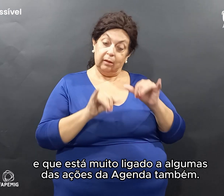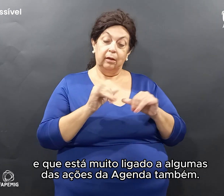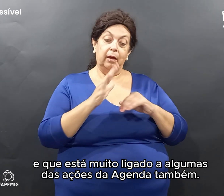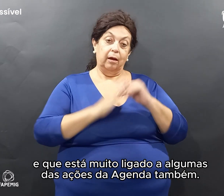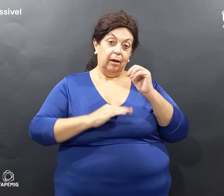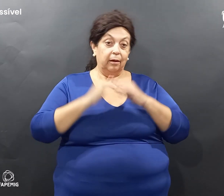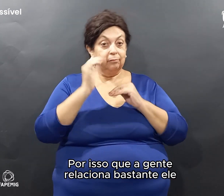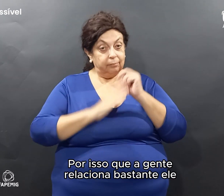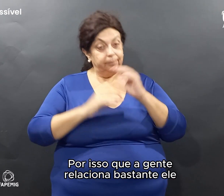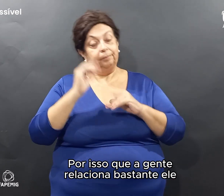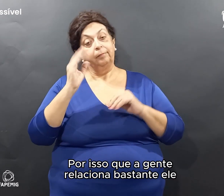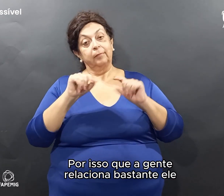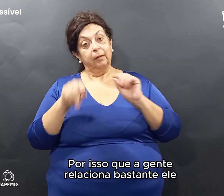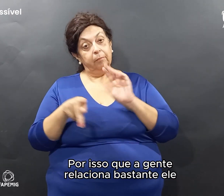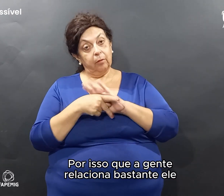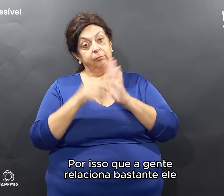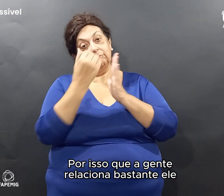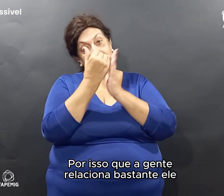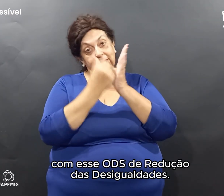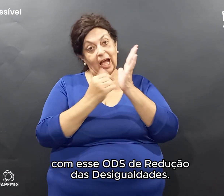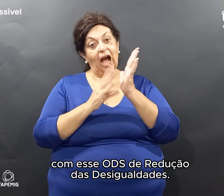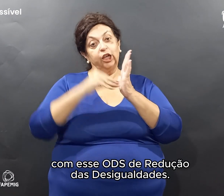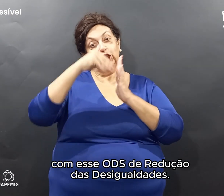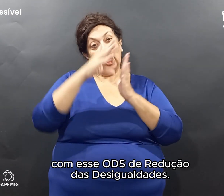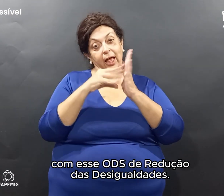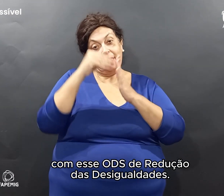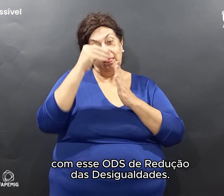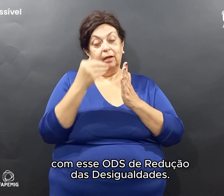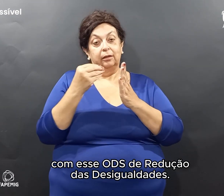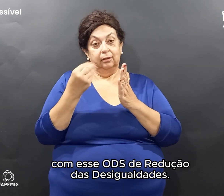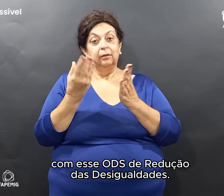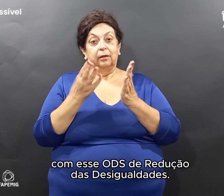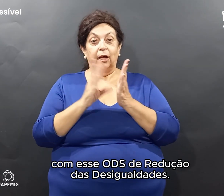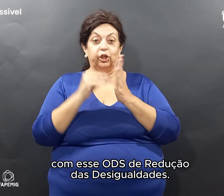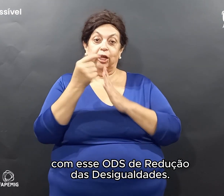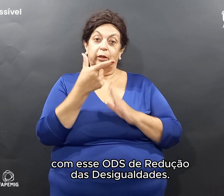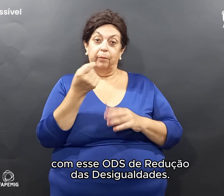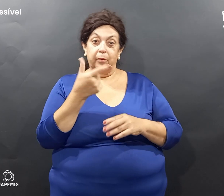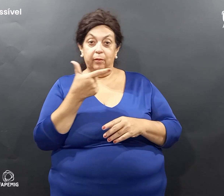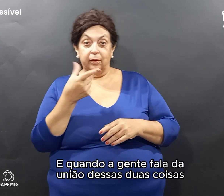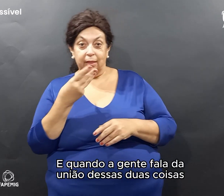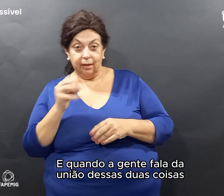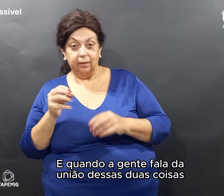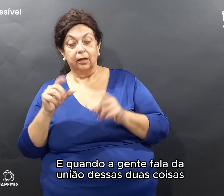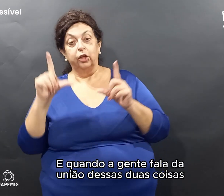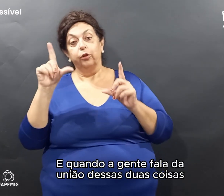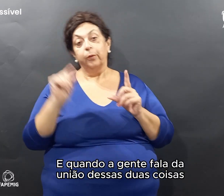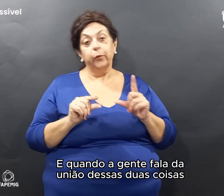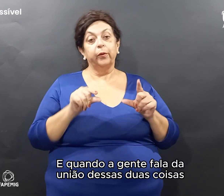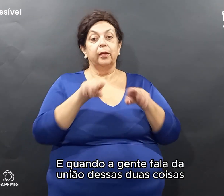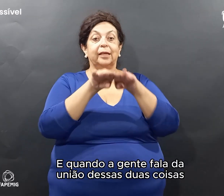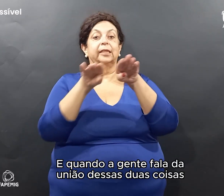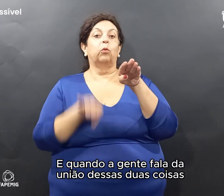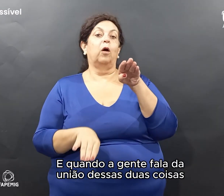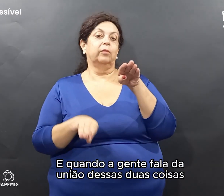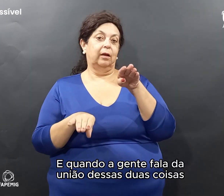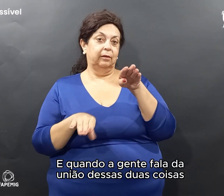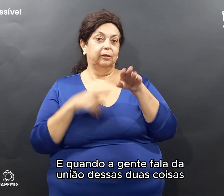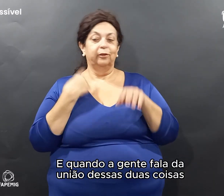também. Por isso que a gente relaciona bastante ele com esse ODS de redução das desigualdades. E quando a gente fala, assim, da união, né, dessas